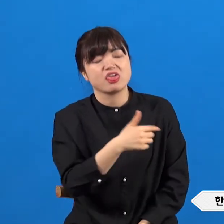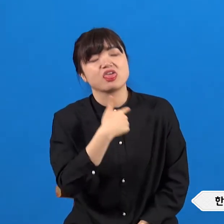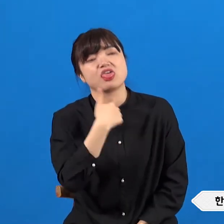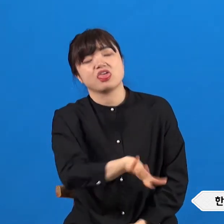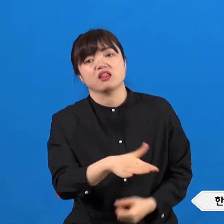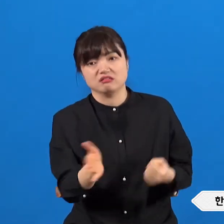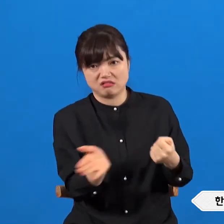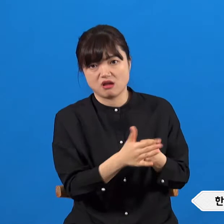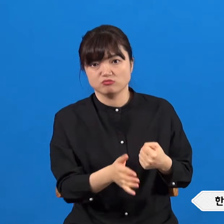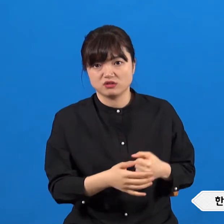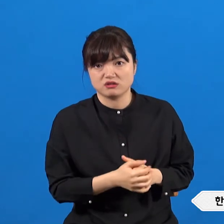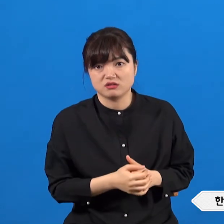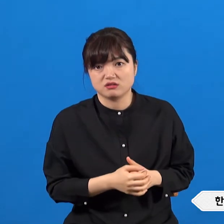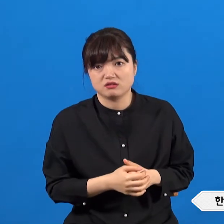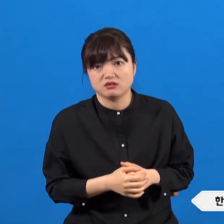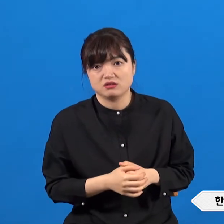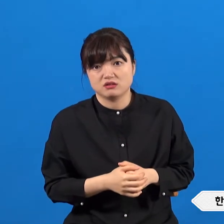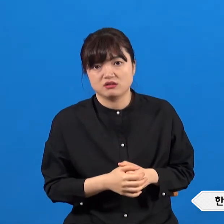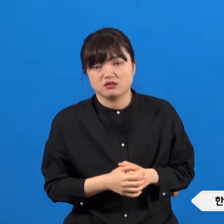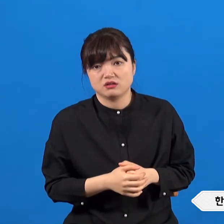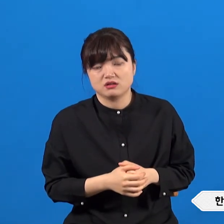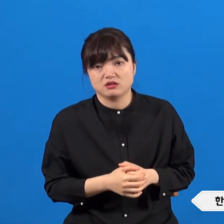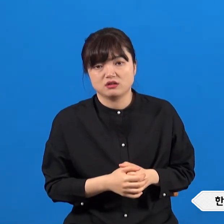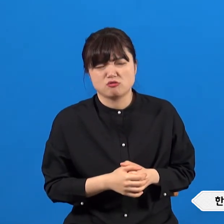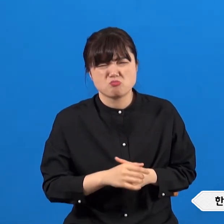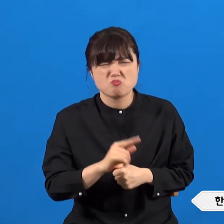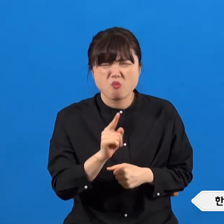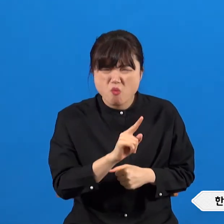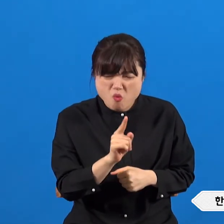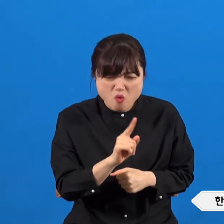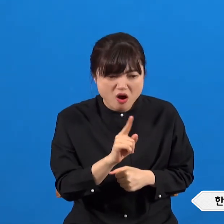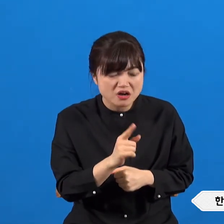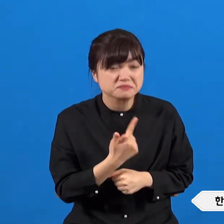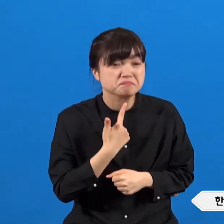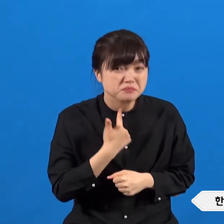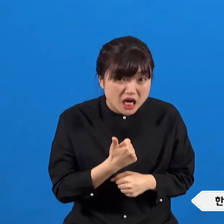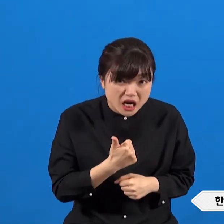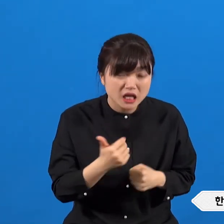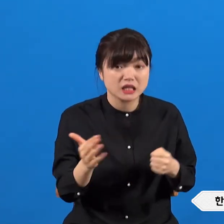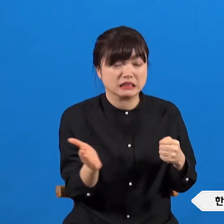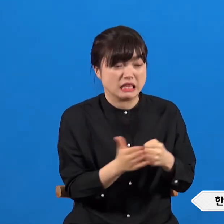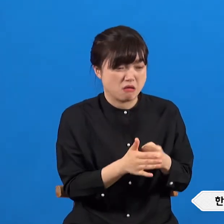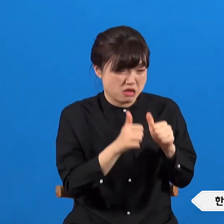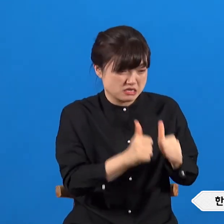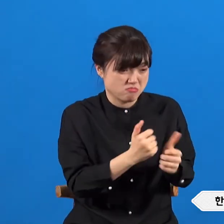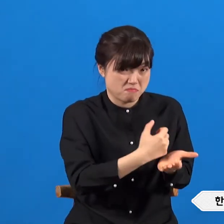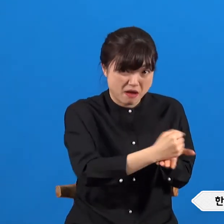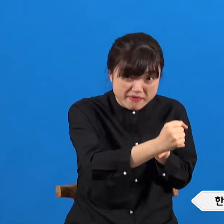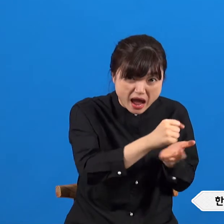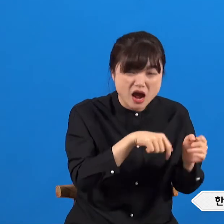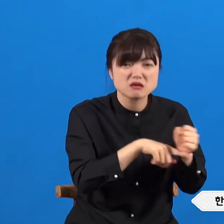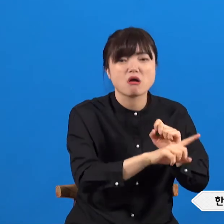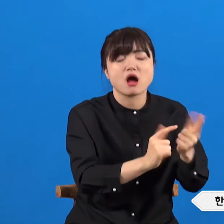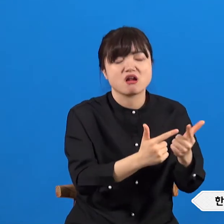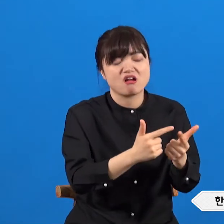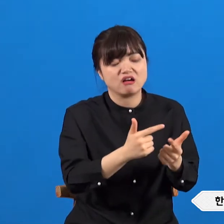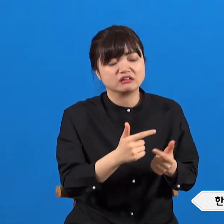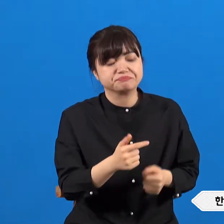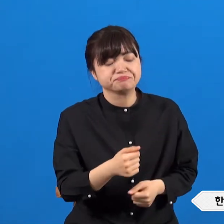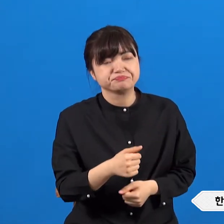때문에 심판받는 것입니다. 무엇을 범해서 심판받는 것이 아니라